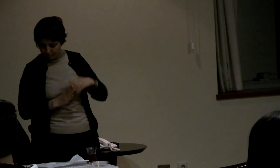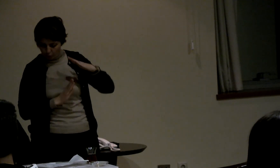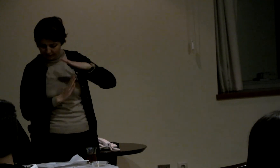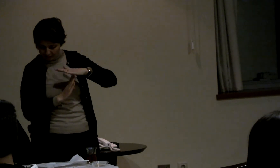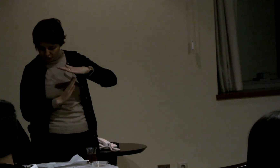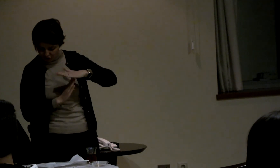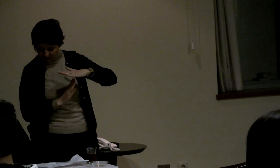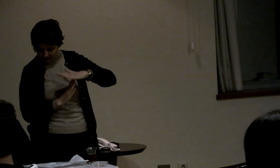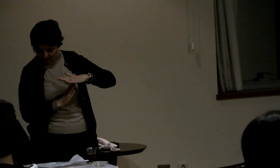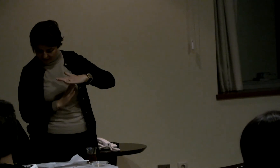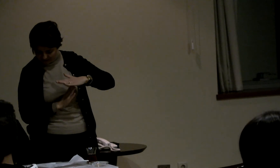Mola demiştik.